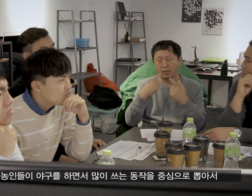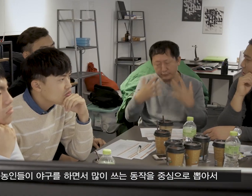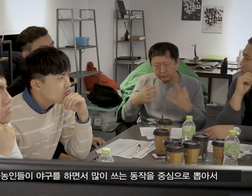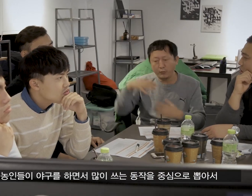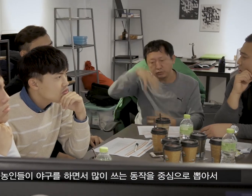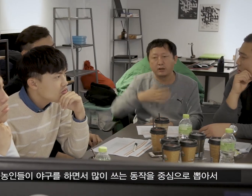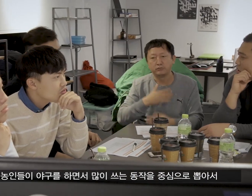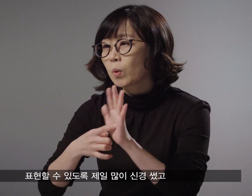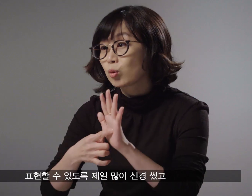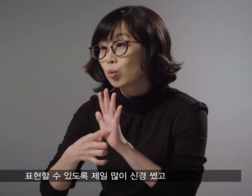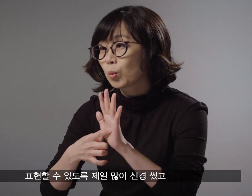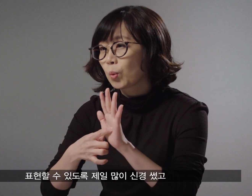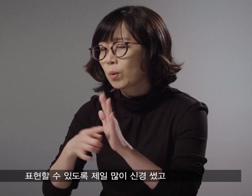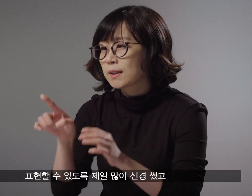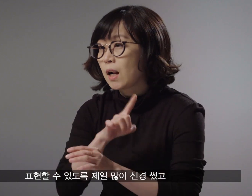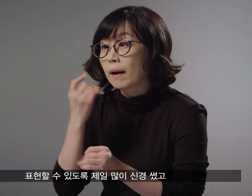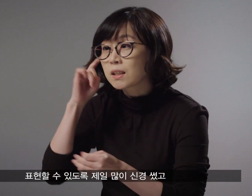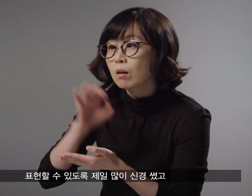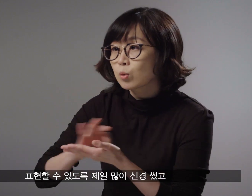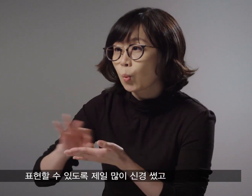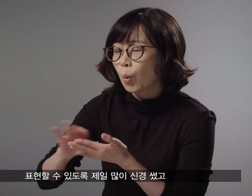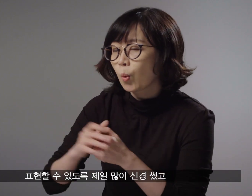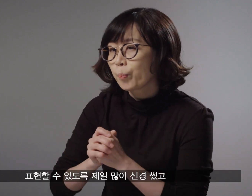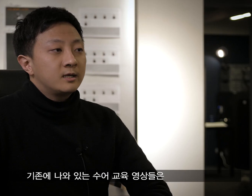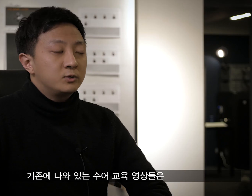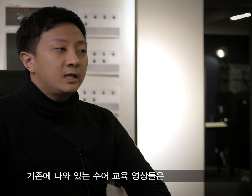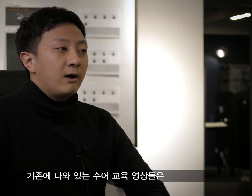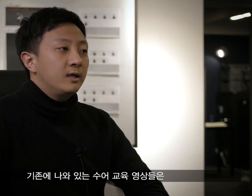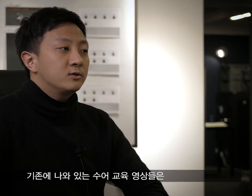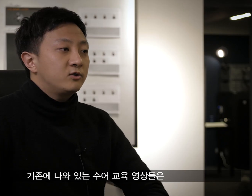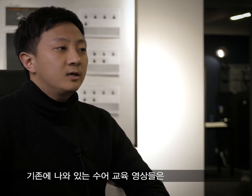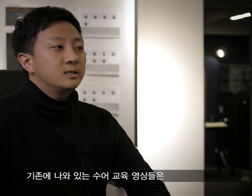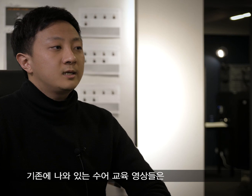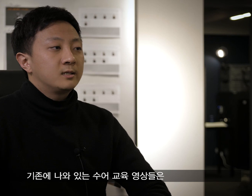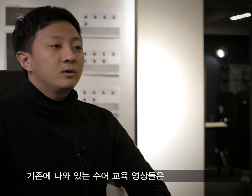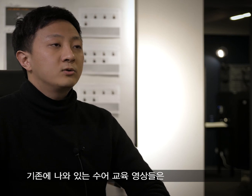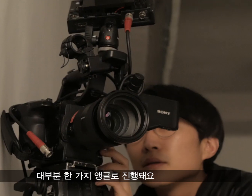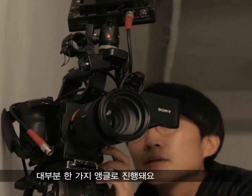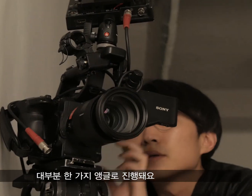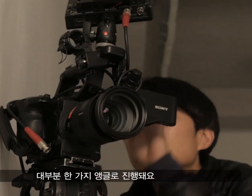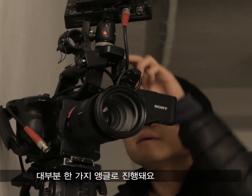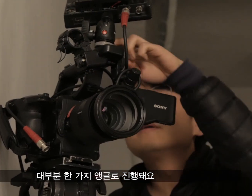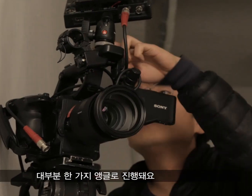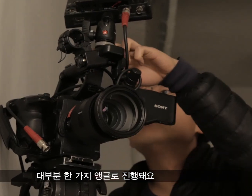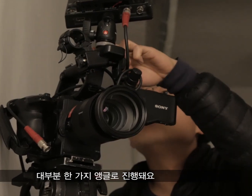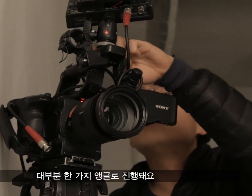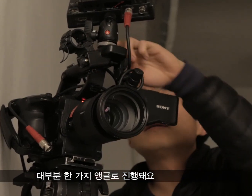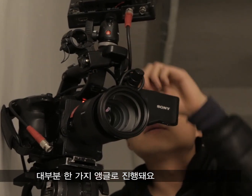주식을 뽑아서 표현할 수 있도록 제일 많이 신경 썼고 기존에 나와 있는 수화 영상들 같은 경우는 대부분 한 가지 앵글로 진행이 돼요.